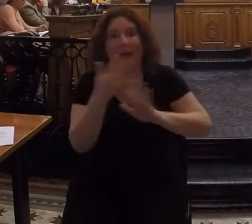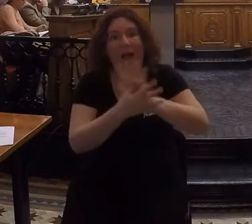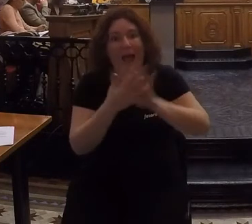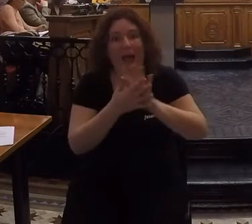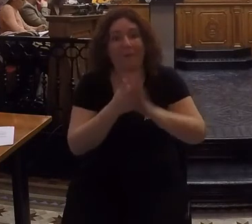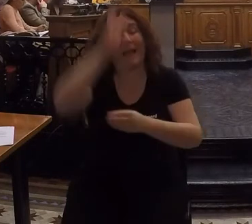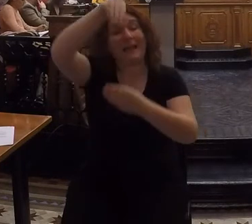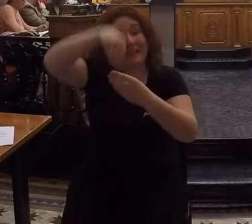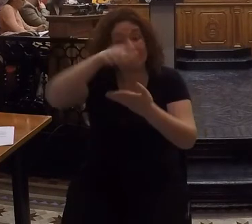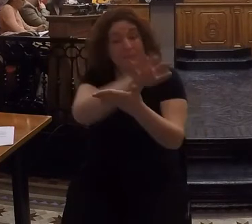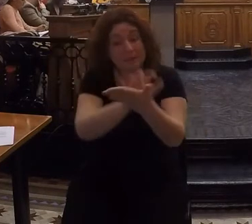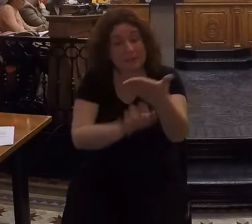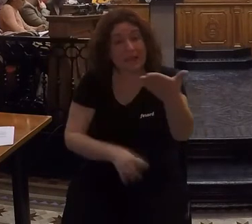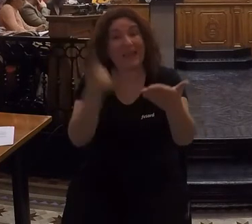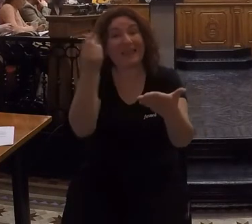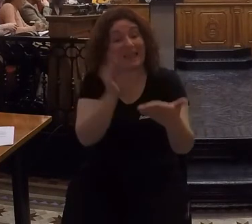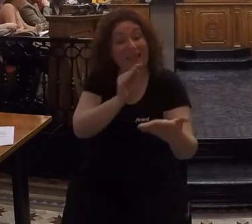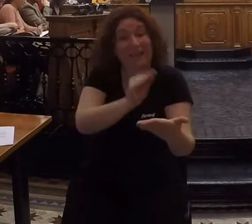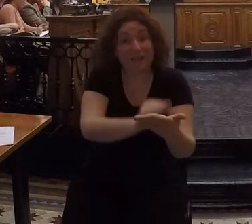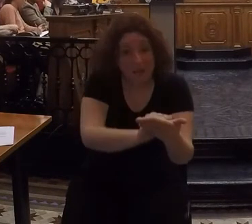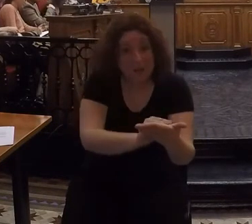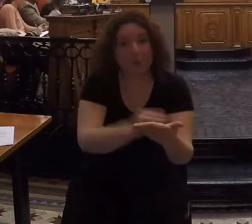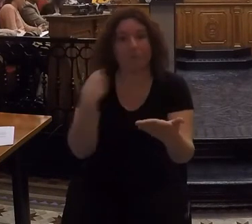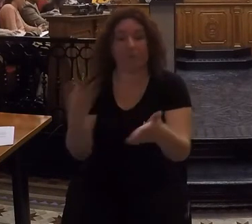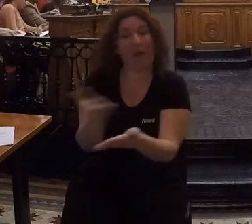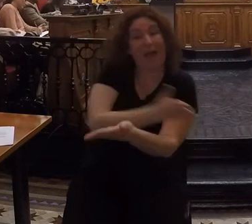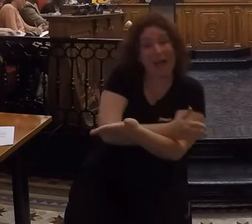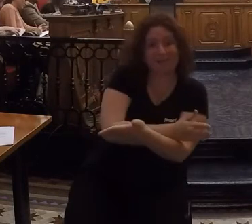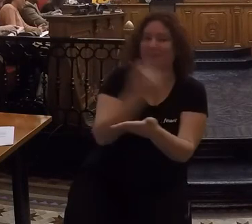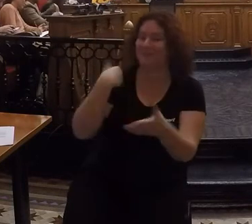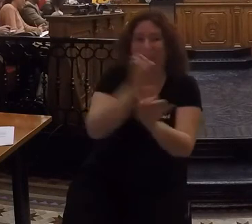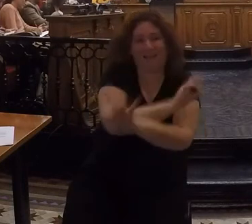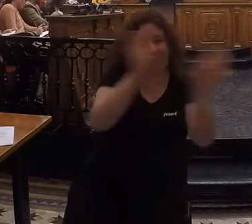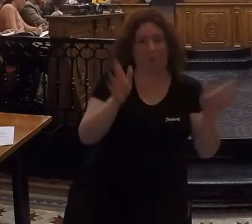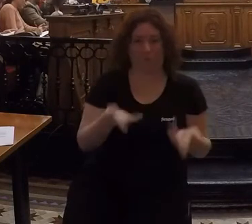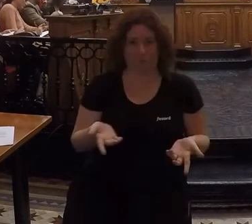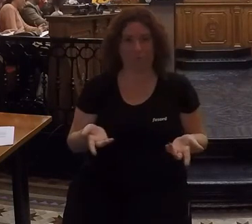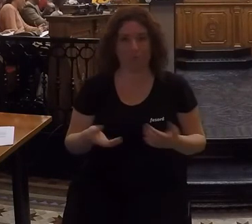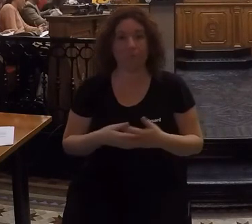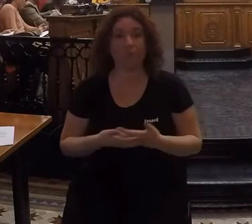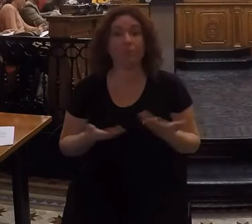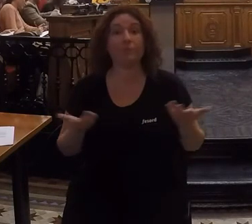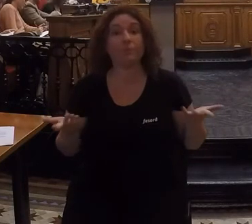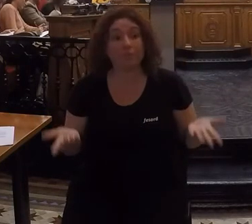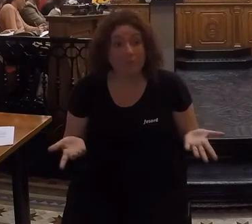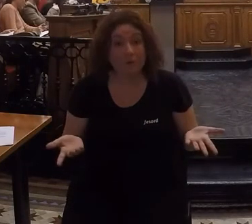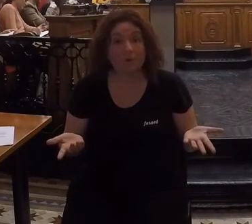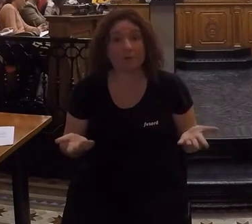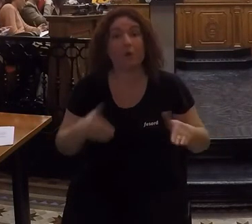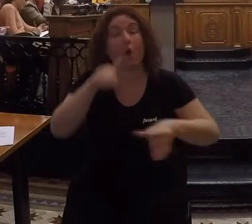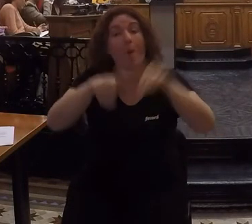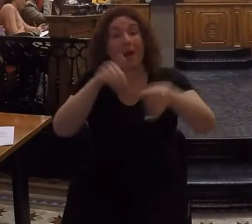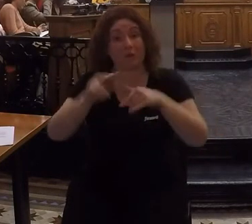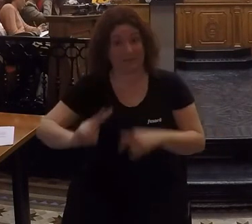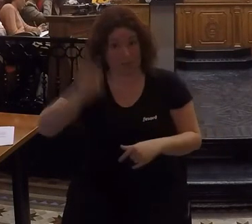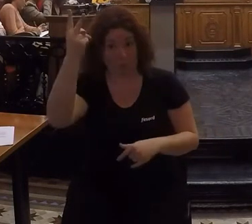refieren en su escrito son los que se incluyeron en la solicitud presentada en la primera convocatoria. En la segunda convocatoria se ha presentado un proyecto